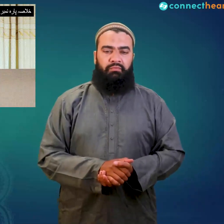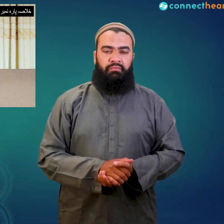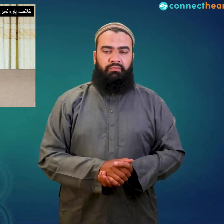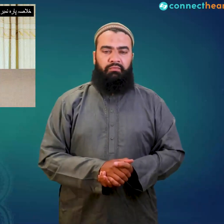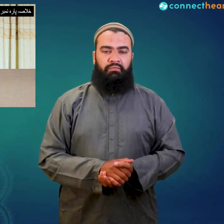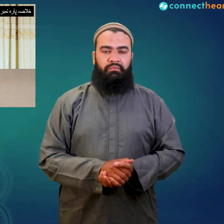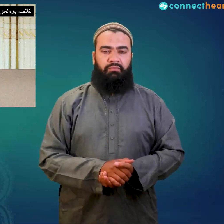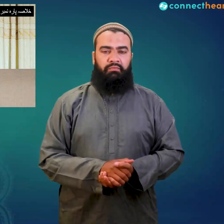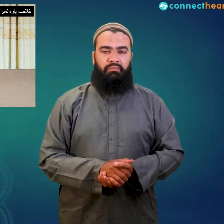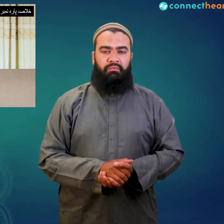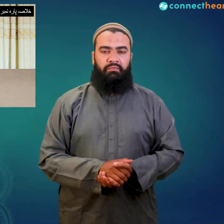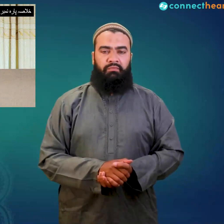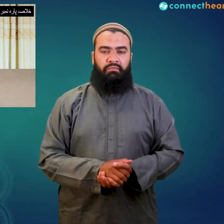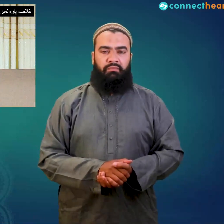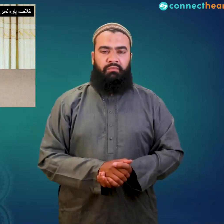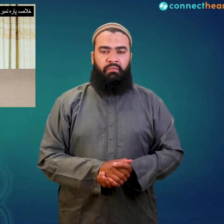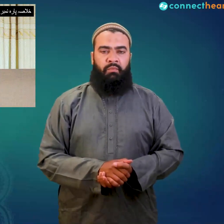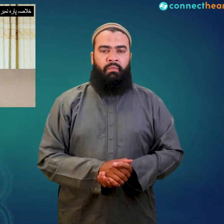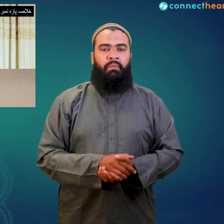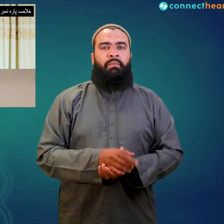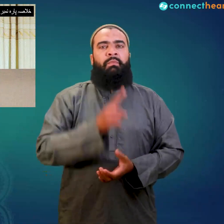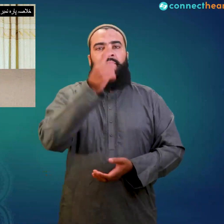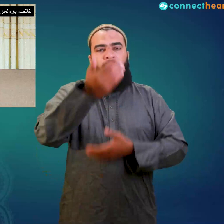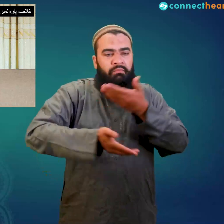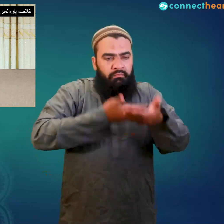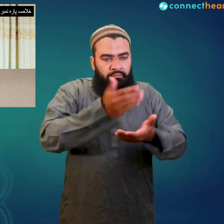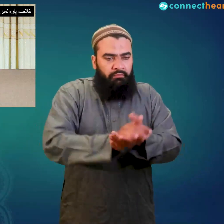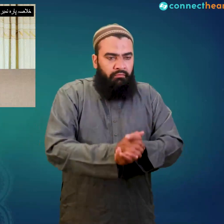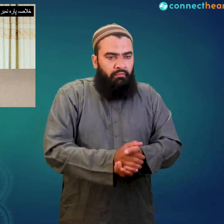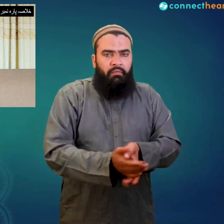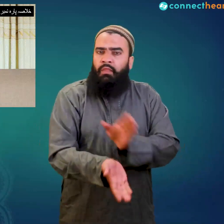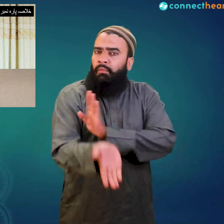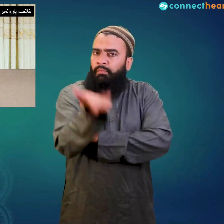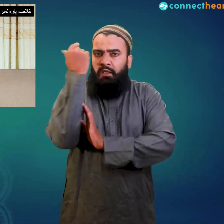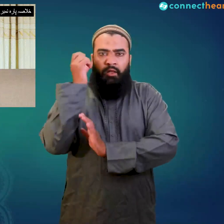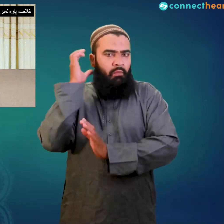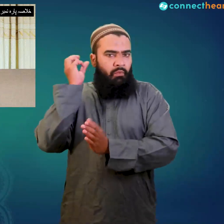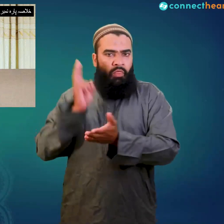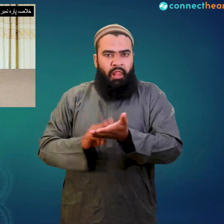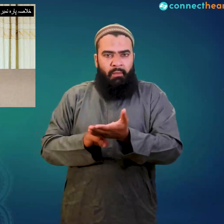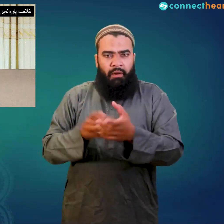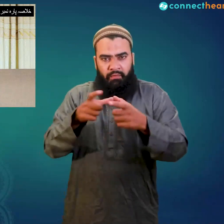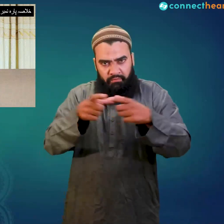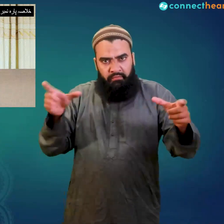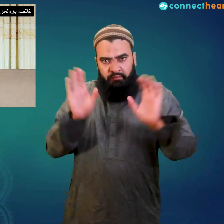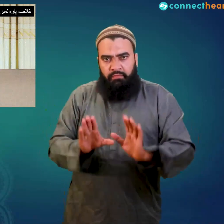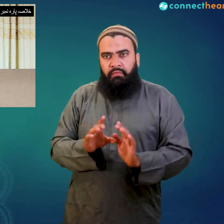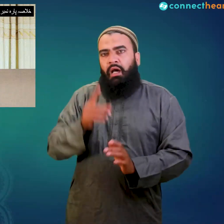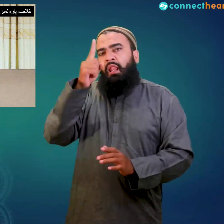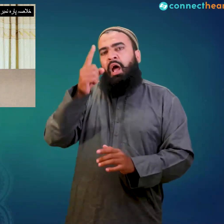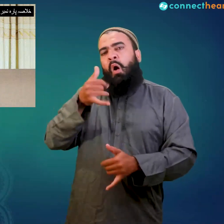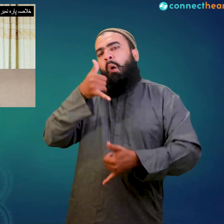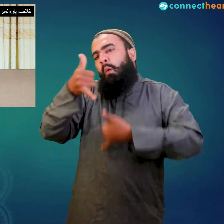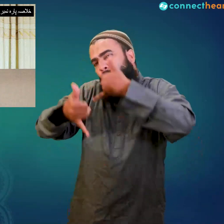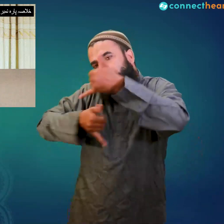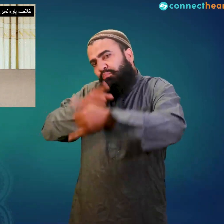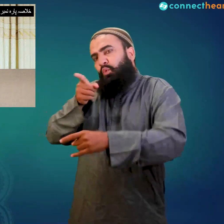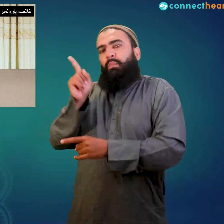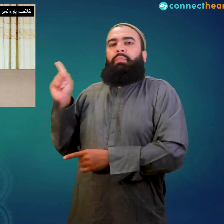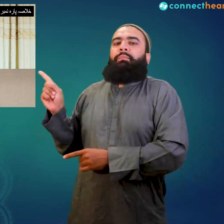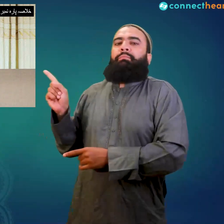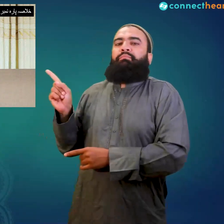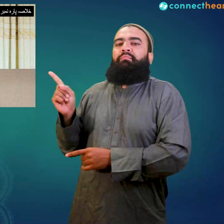اللَّهُ الَّذِينَ صَدَقُوا وَلَيَعْلَمَنَّ الْكَاذِبِينَ۔ اللہ نے تم سے پہلے لوگوں کو بھی جو ایمان لائے تھے انہیں